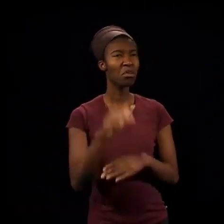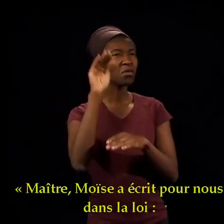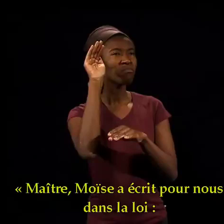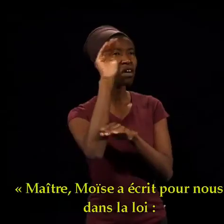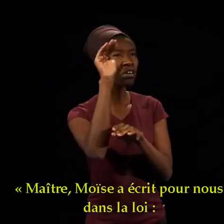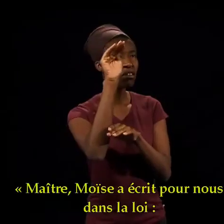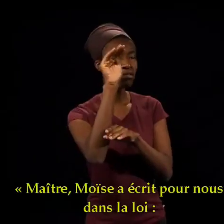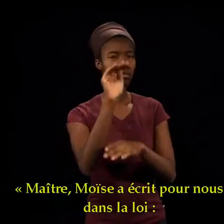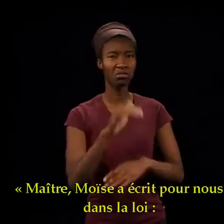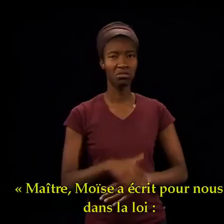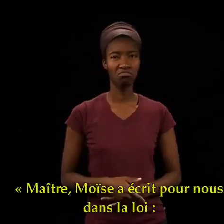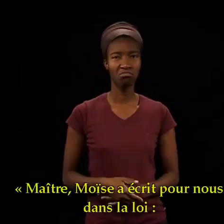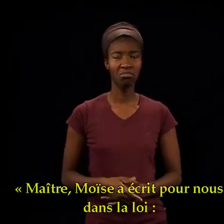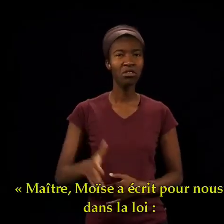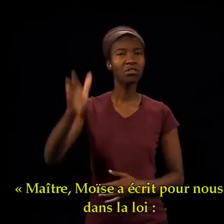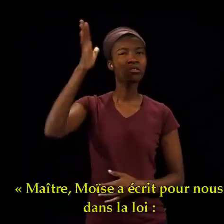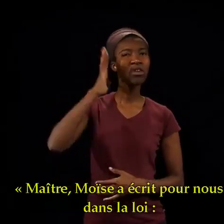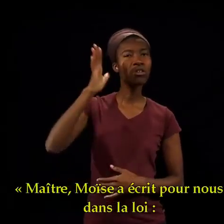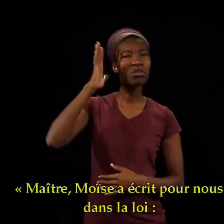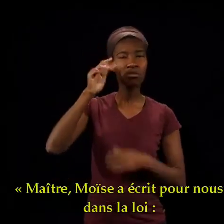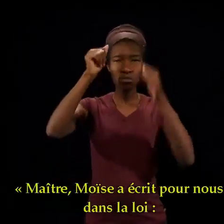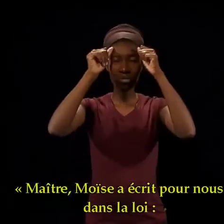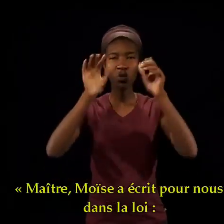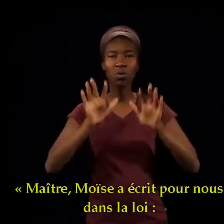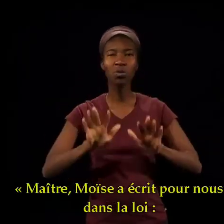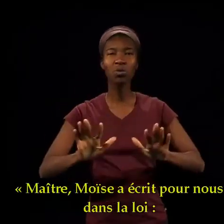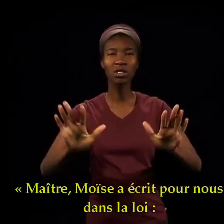« Maître, Moïse a écrit pour nous dans la loi